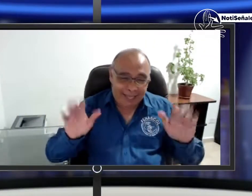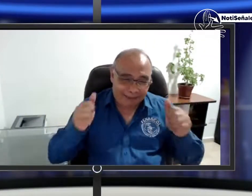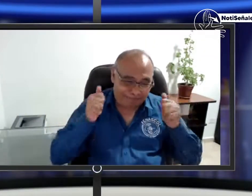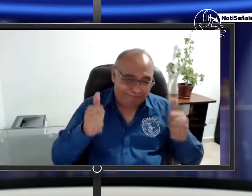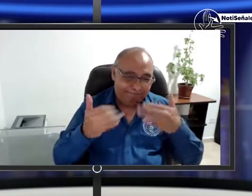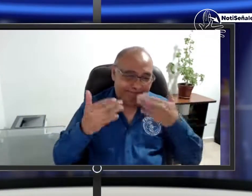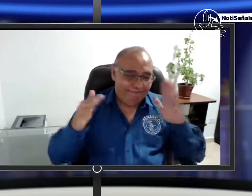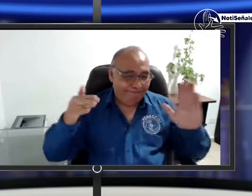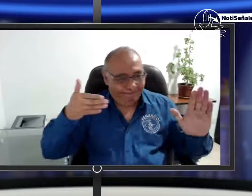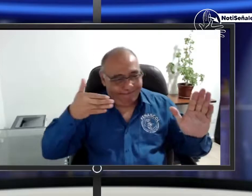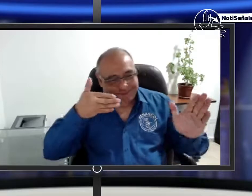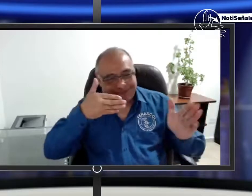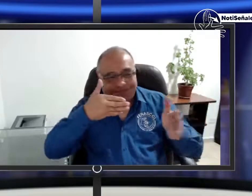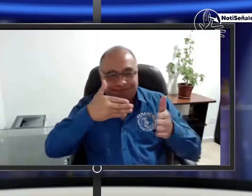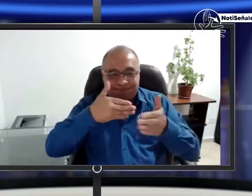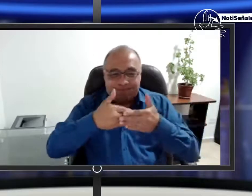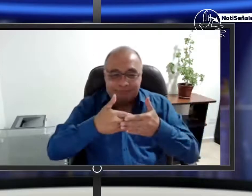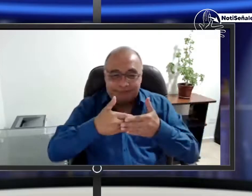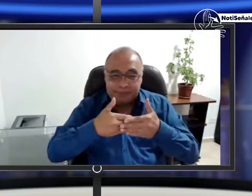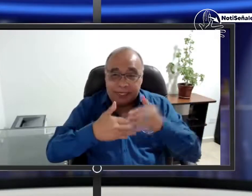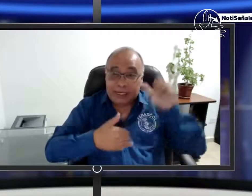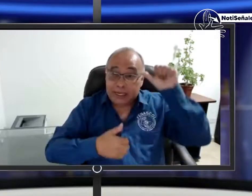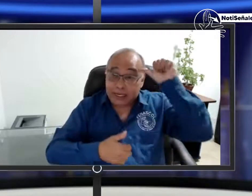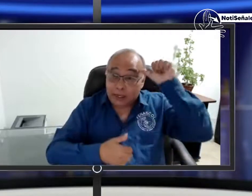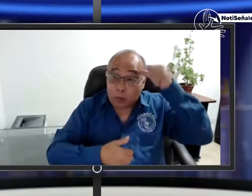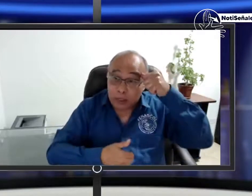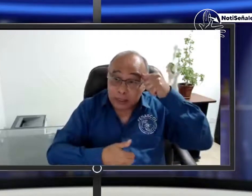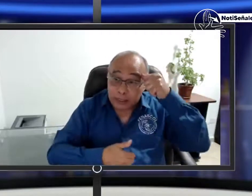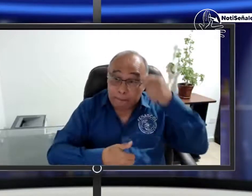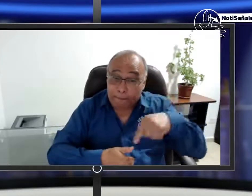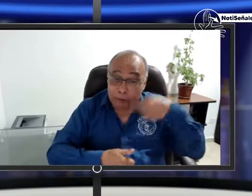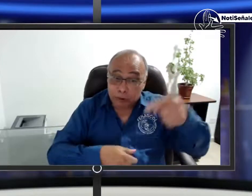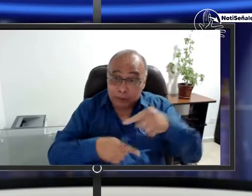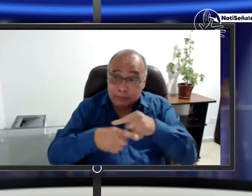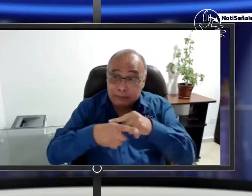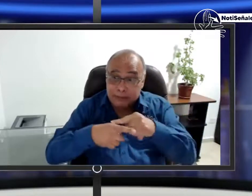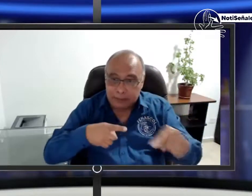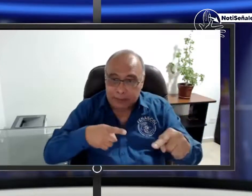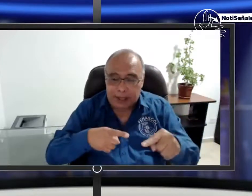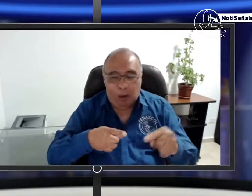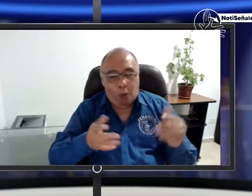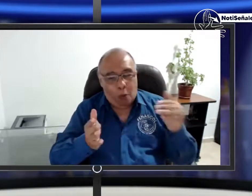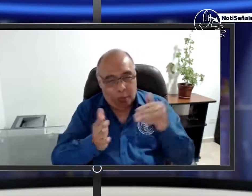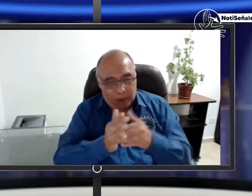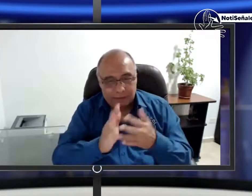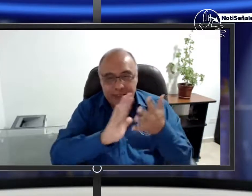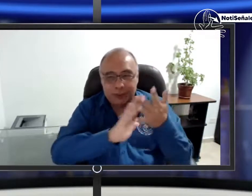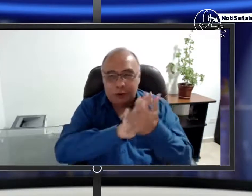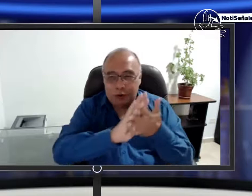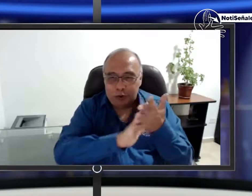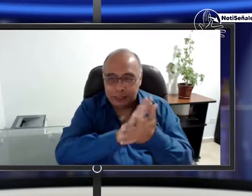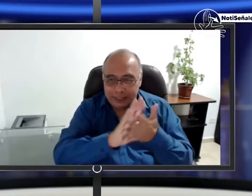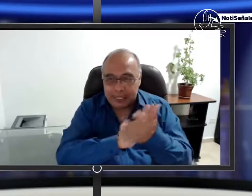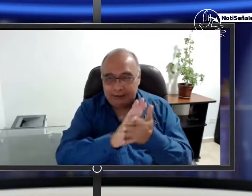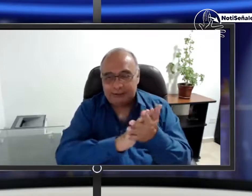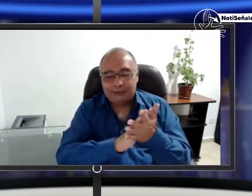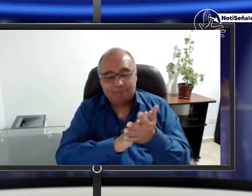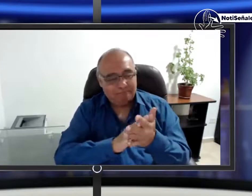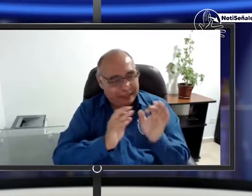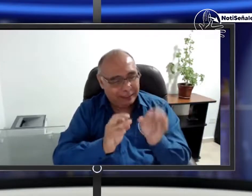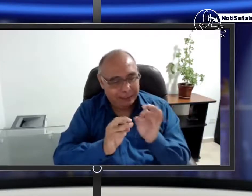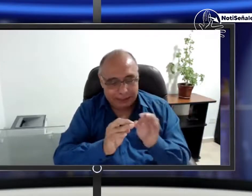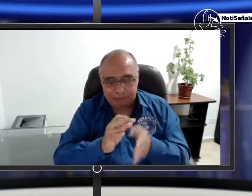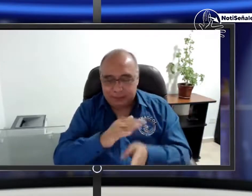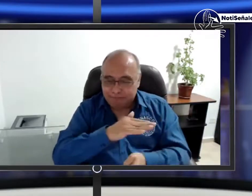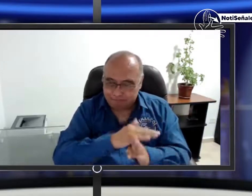perfecto ahora sí vamos a dar cierre a esta emisión y recuerden que la próxima semana tendremos